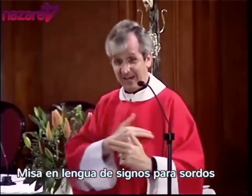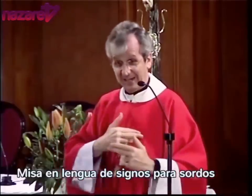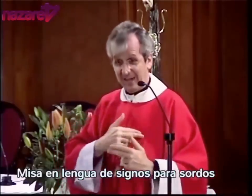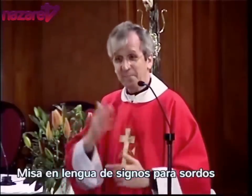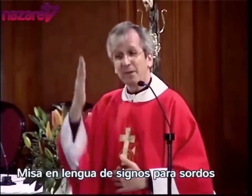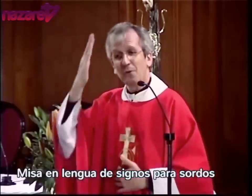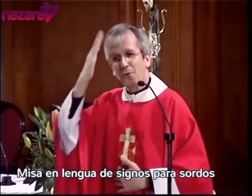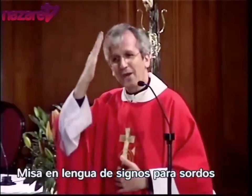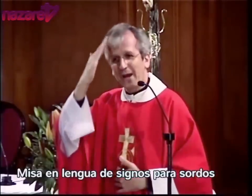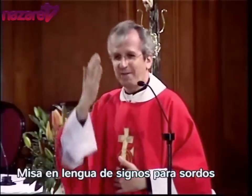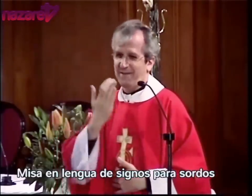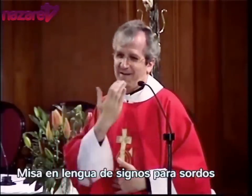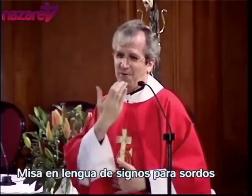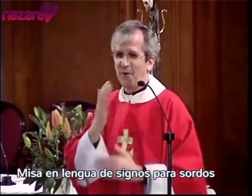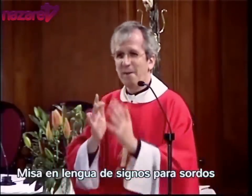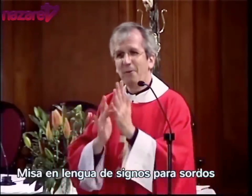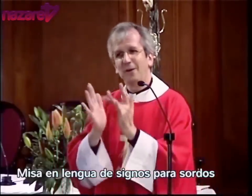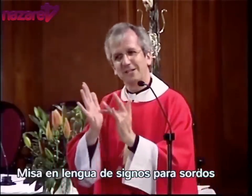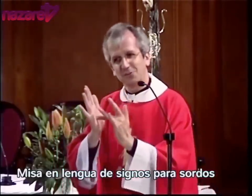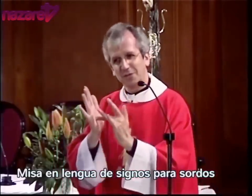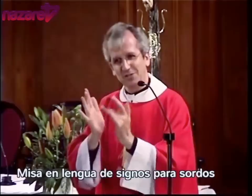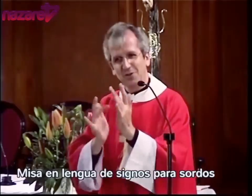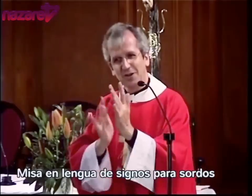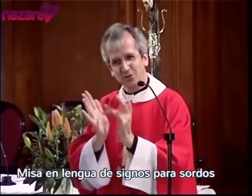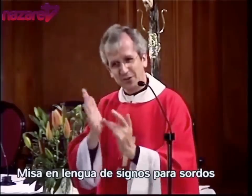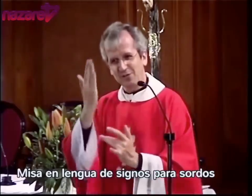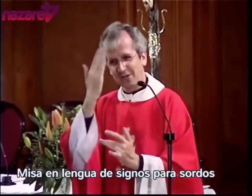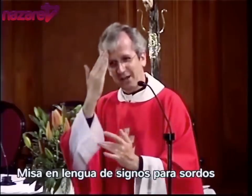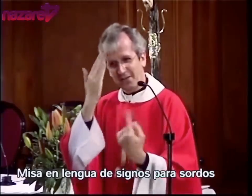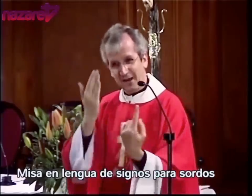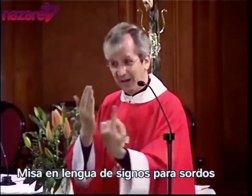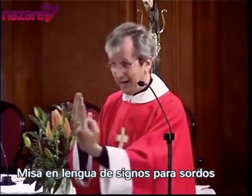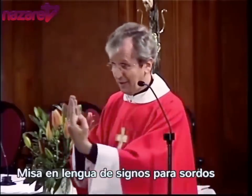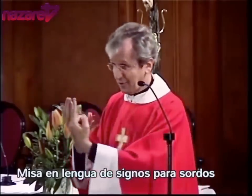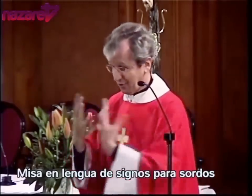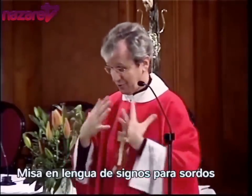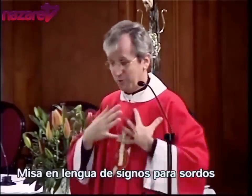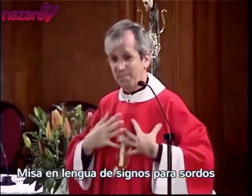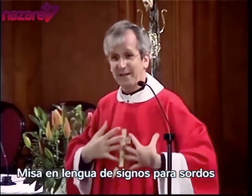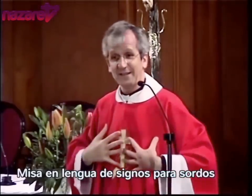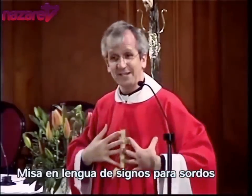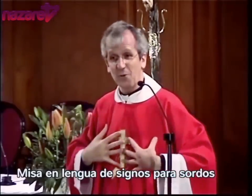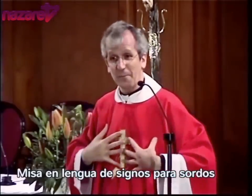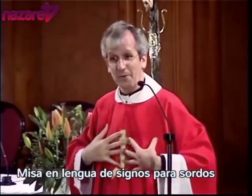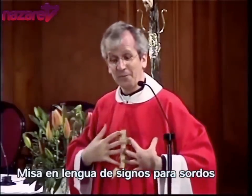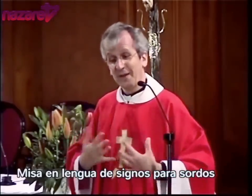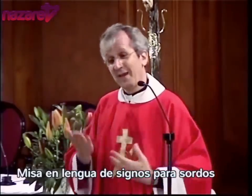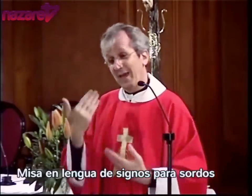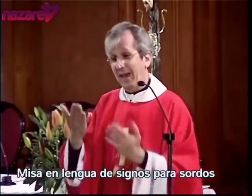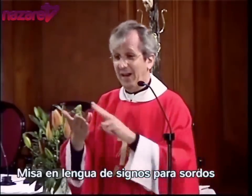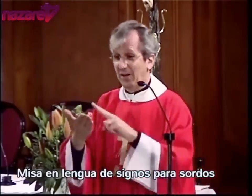la Iglesia, cuya cabeza, como ejemplo, es Jesucristo. Jesucristo es la cabeza y nosotros somos parte de ese